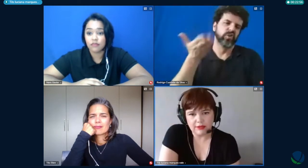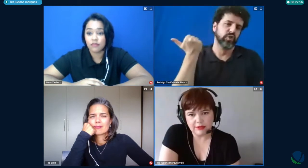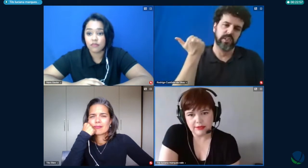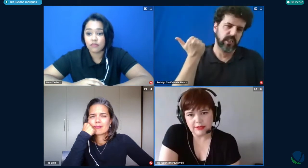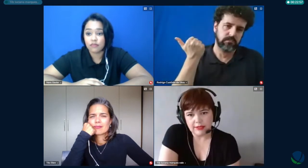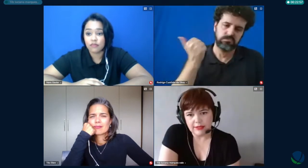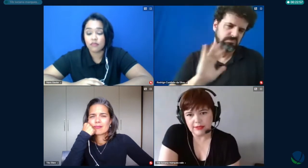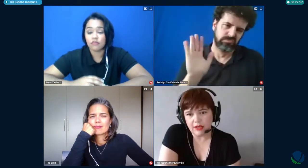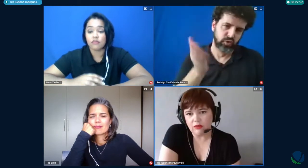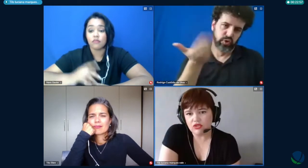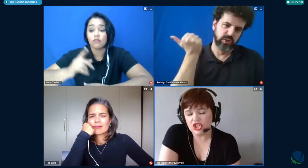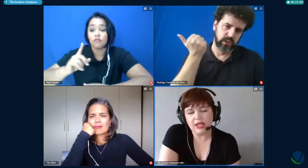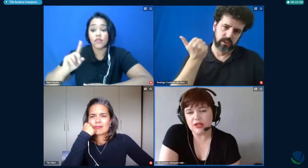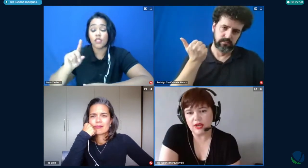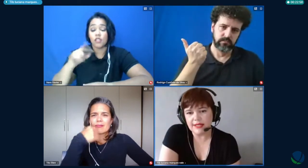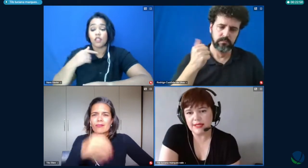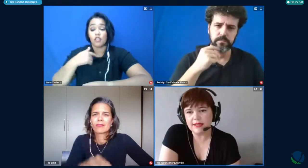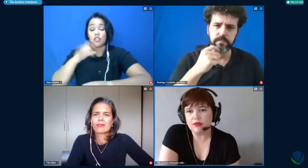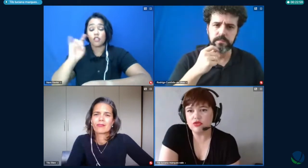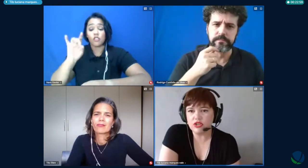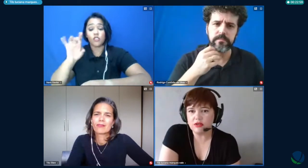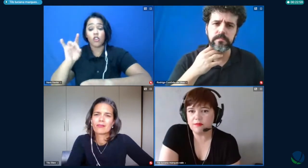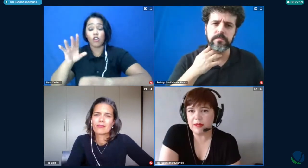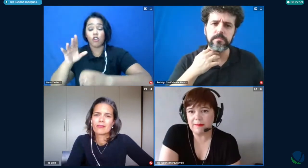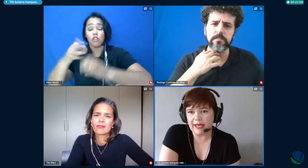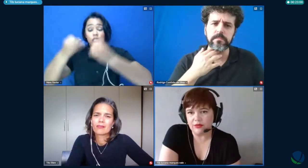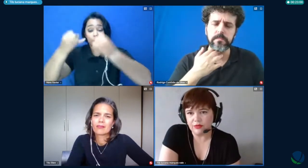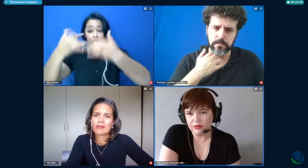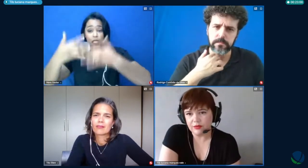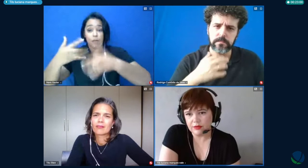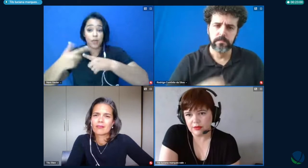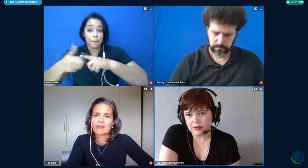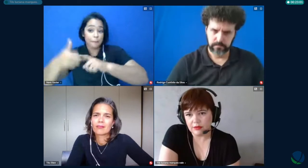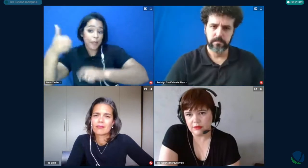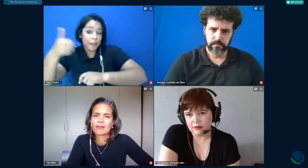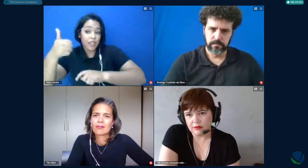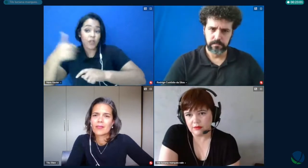prova. Então, tira só essa questão de primeiro.